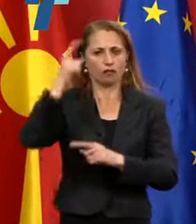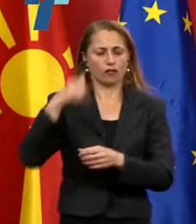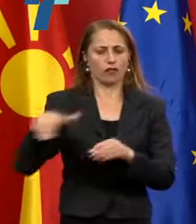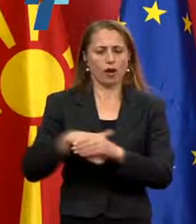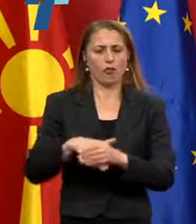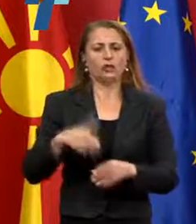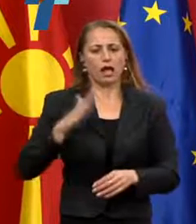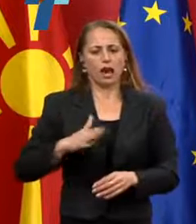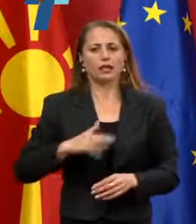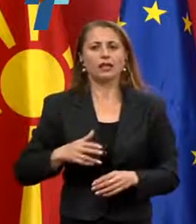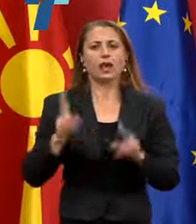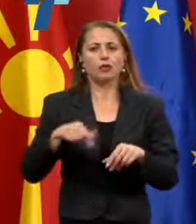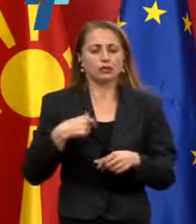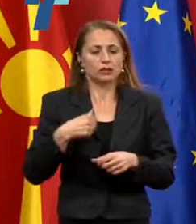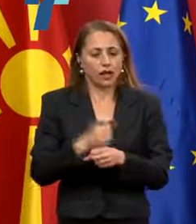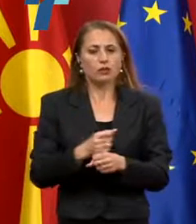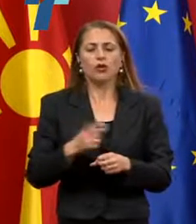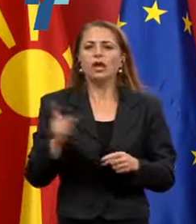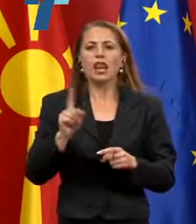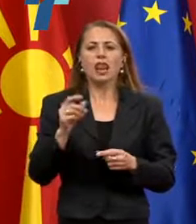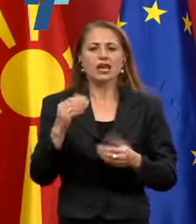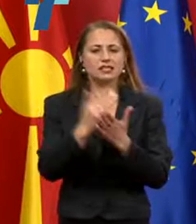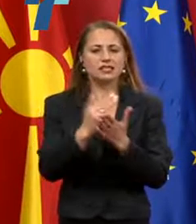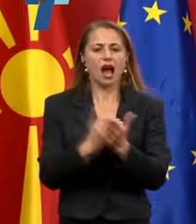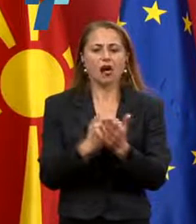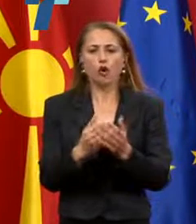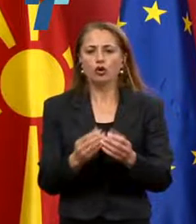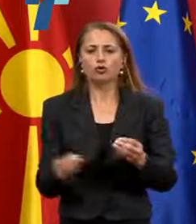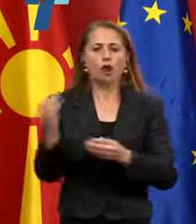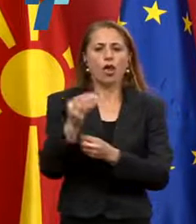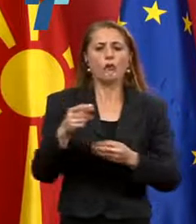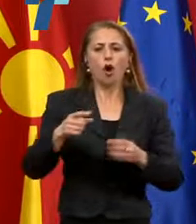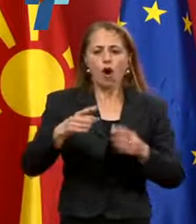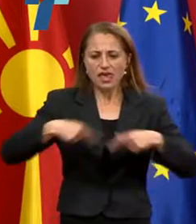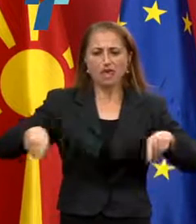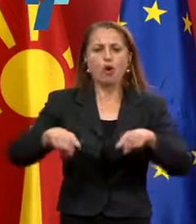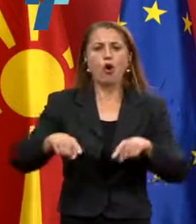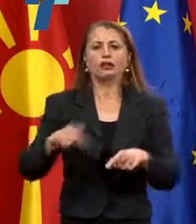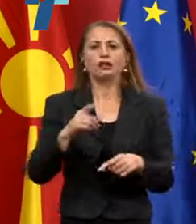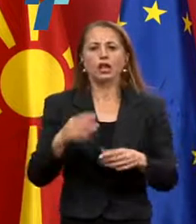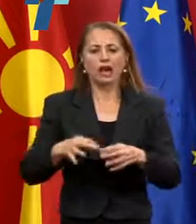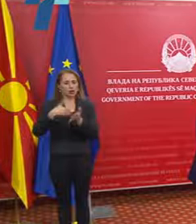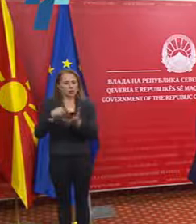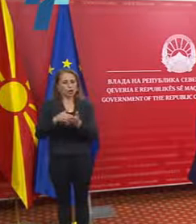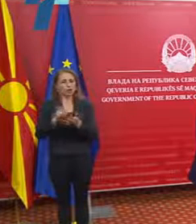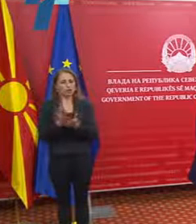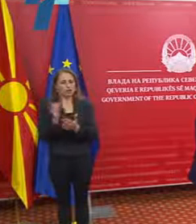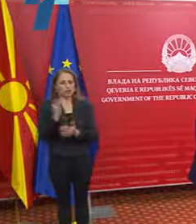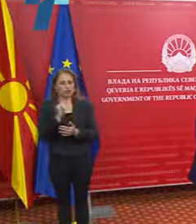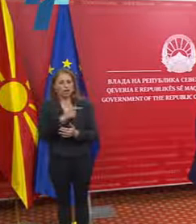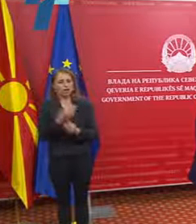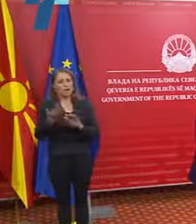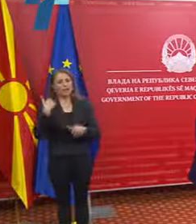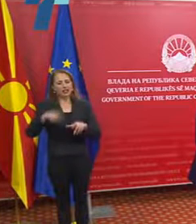да може да превенираме незаконско зголемување на имотот за време на остварување на јавна должност. Николовски